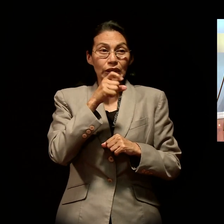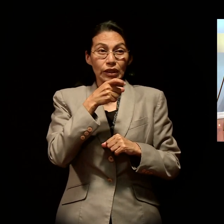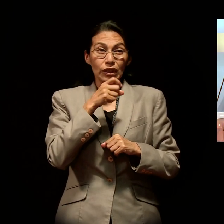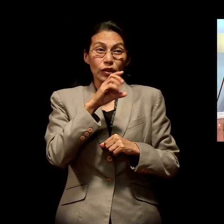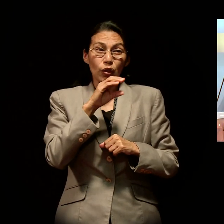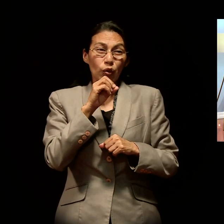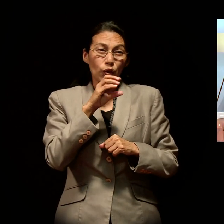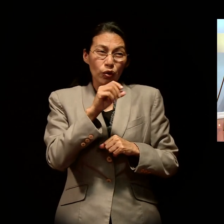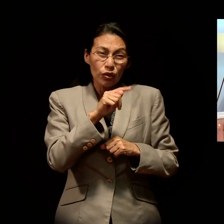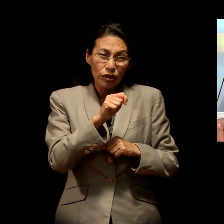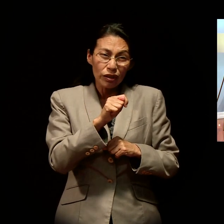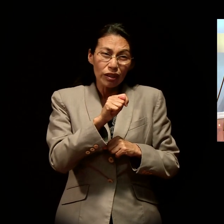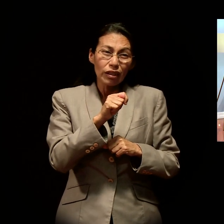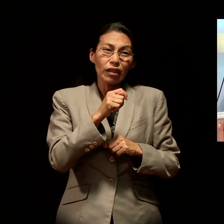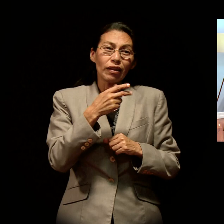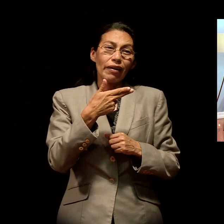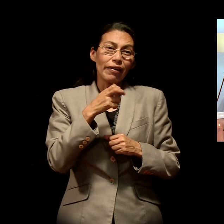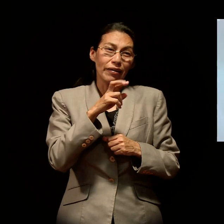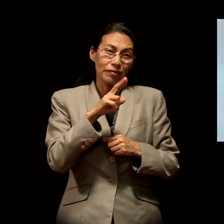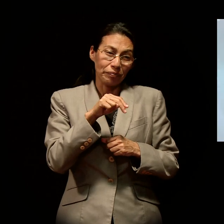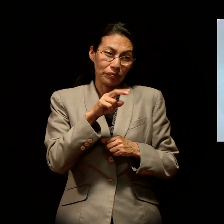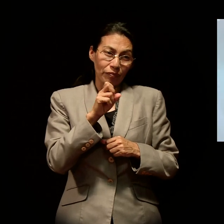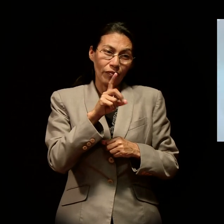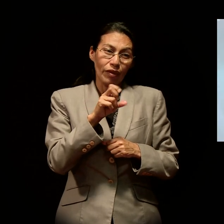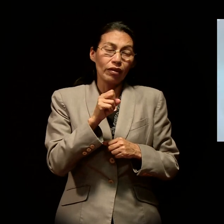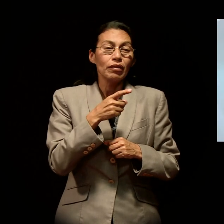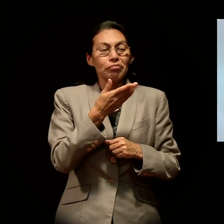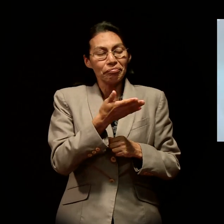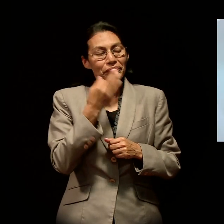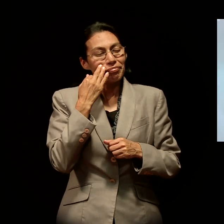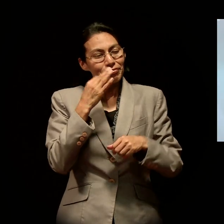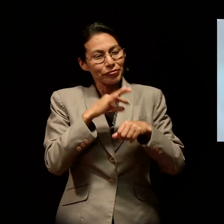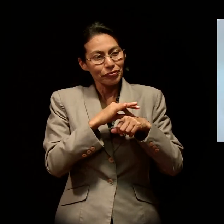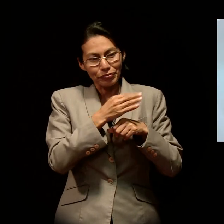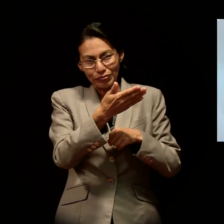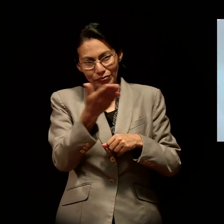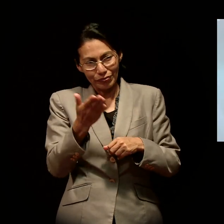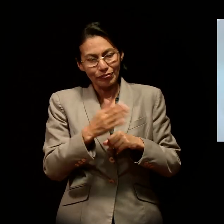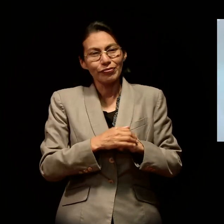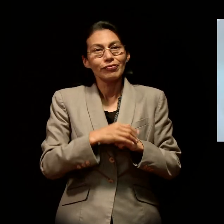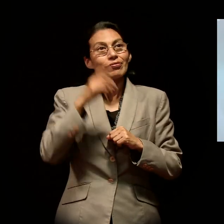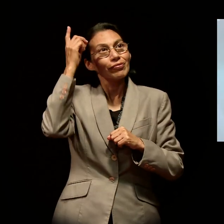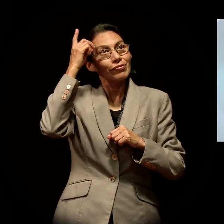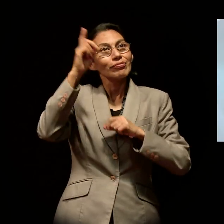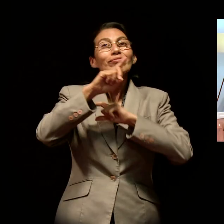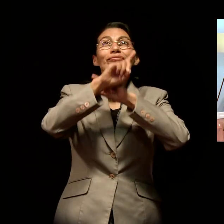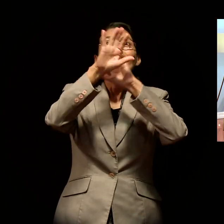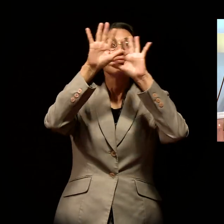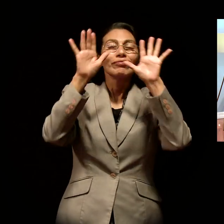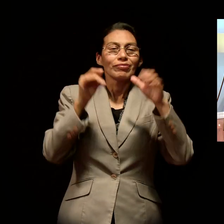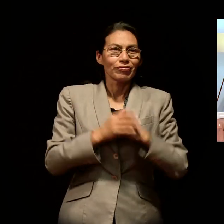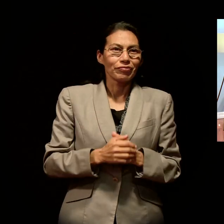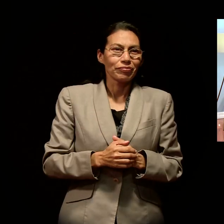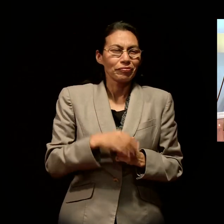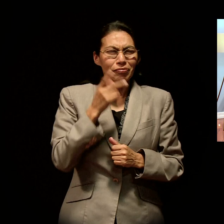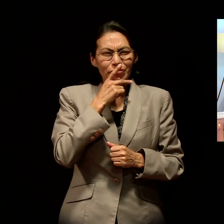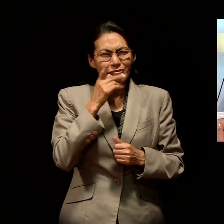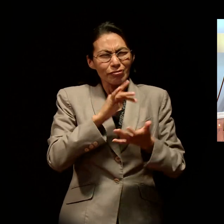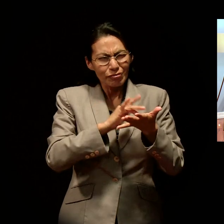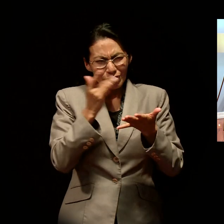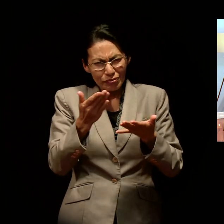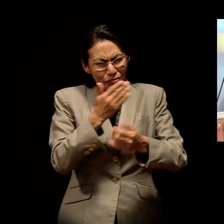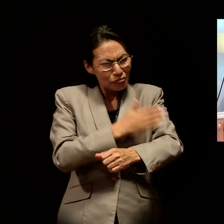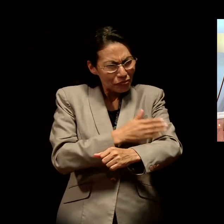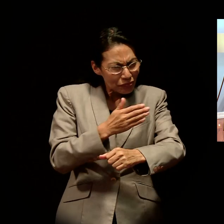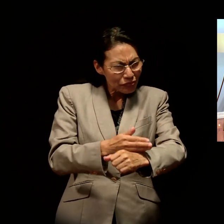quien amablemente viene a dar su testimonio delante de ustedes y para gloria de Dios Gracias Pastor por